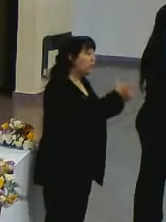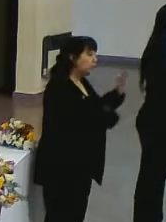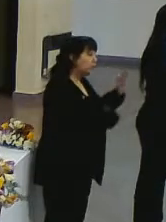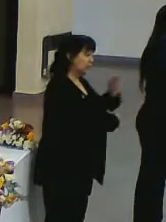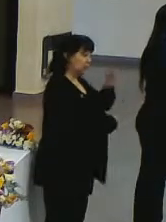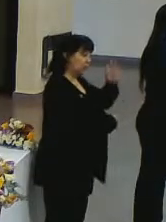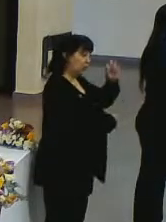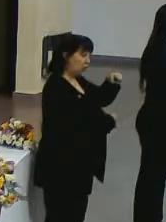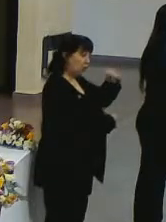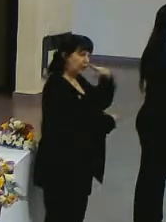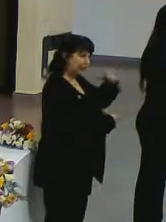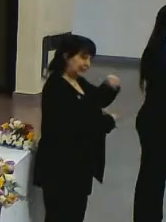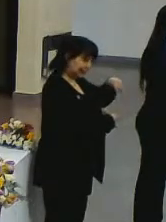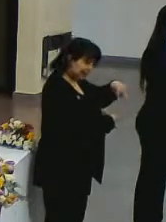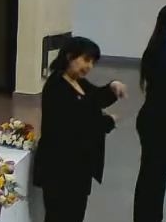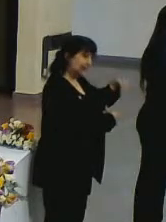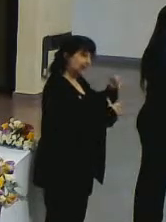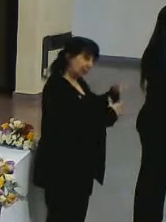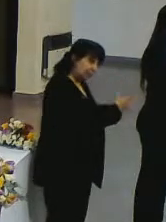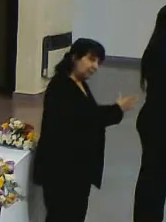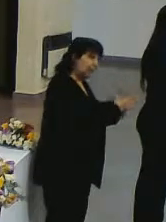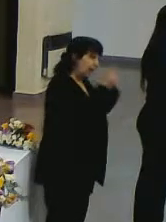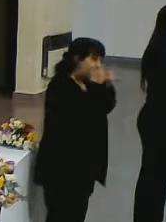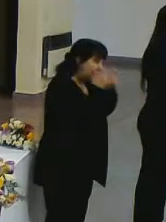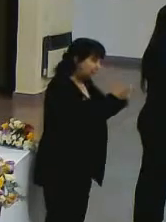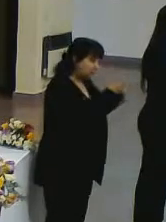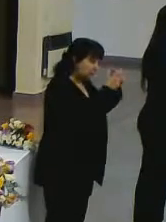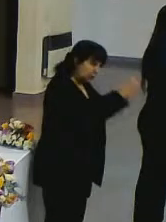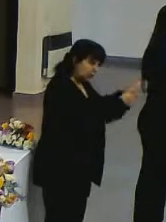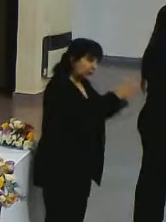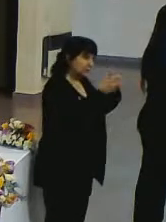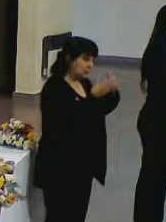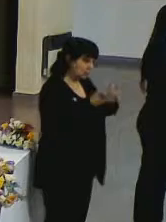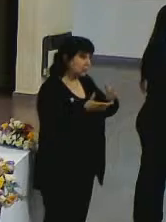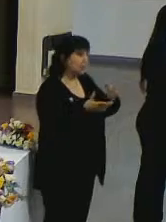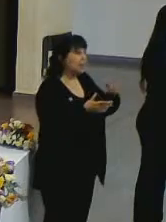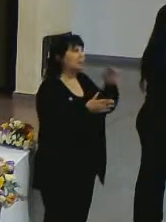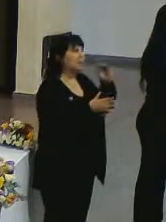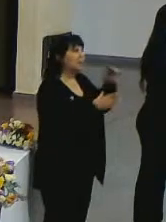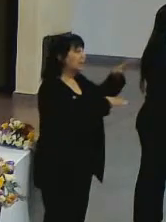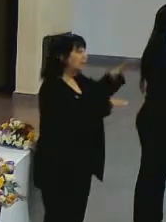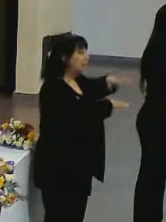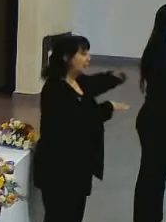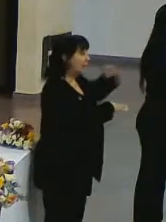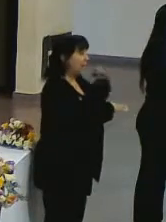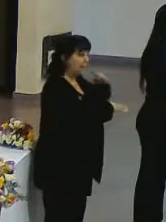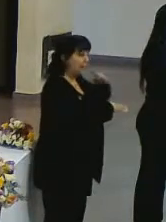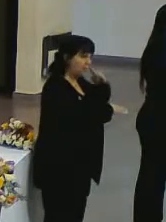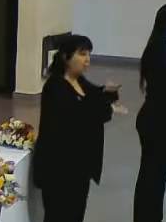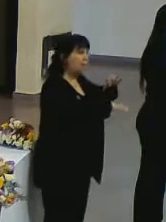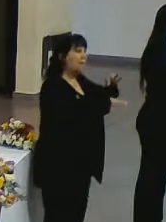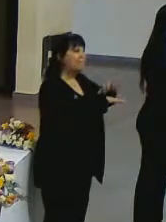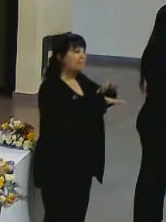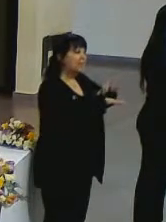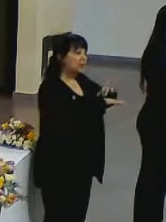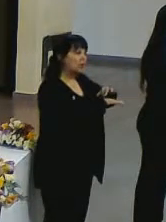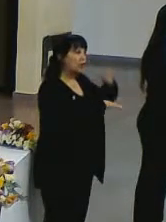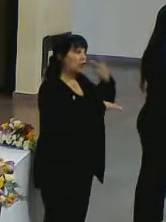1998-1999, Centro de Salud 186, Área Departamental de Maipú. Médico